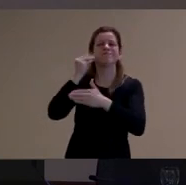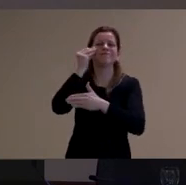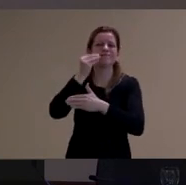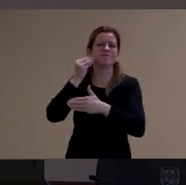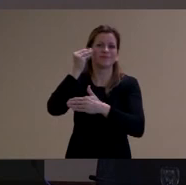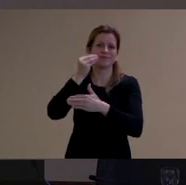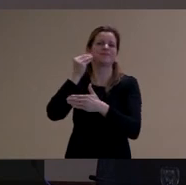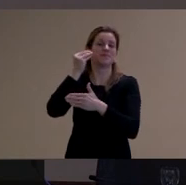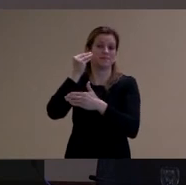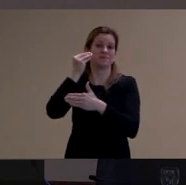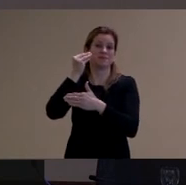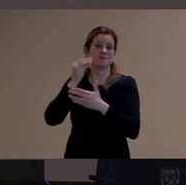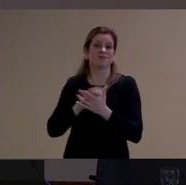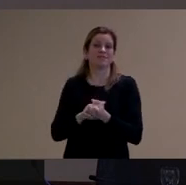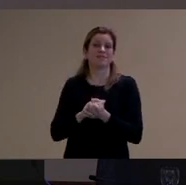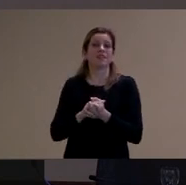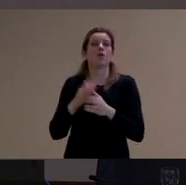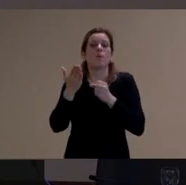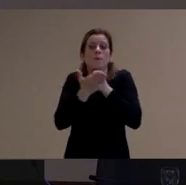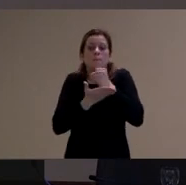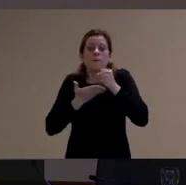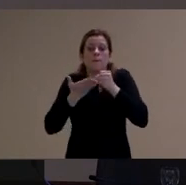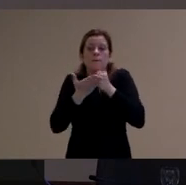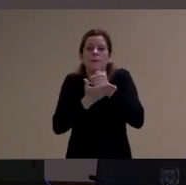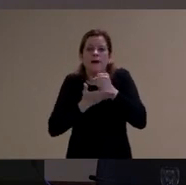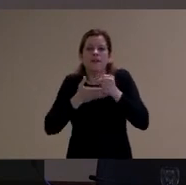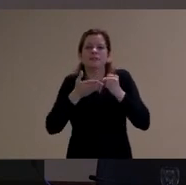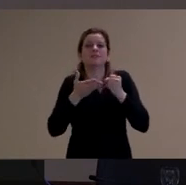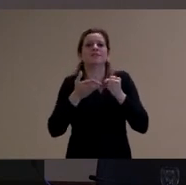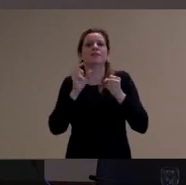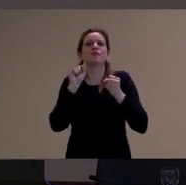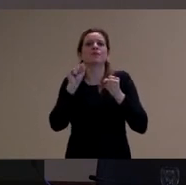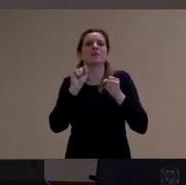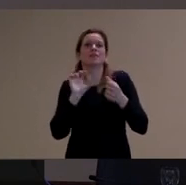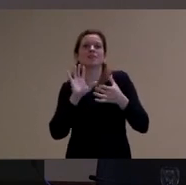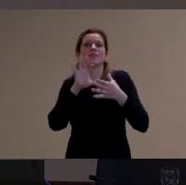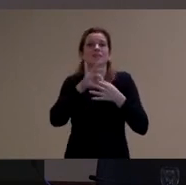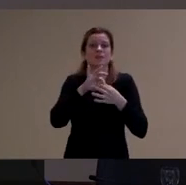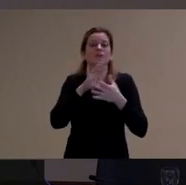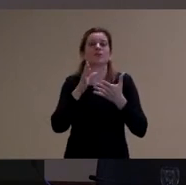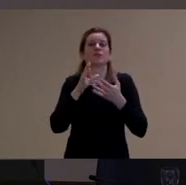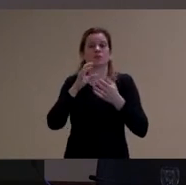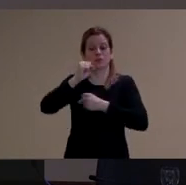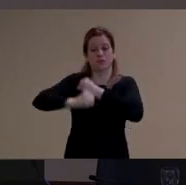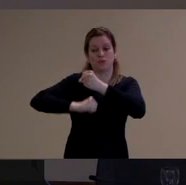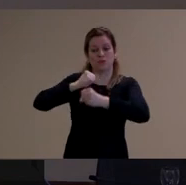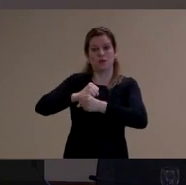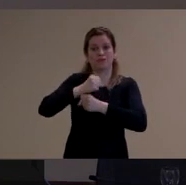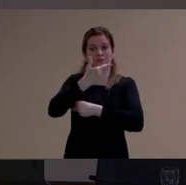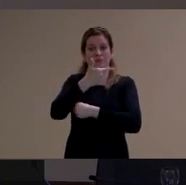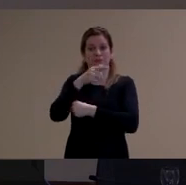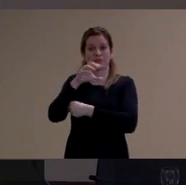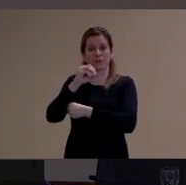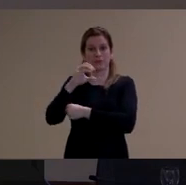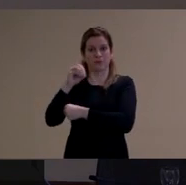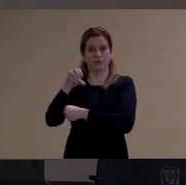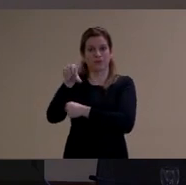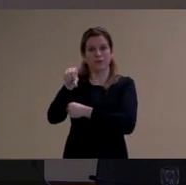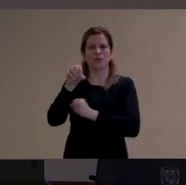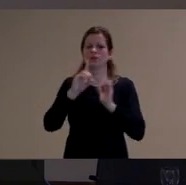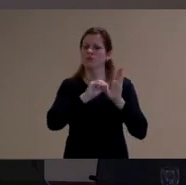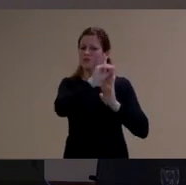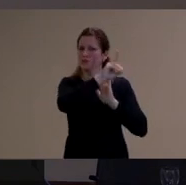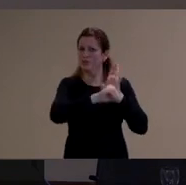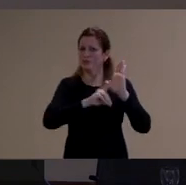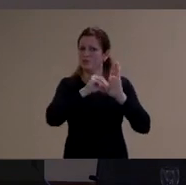tomou também por base o parecer né de 2009 né e das diretrizes